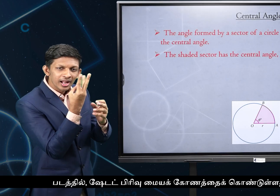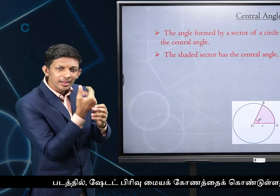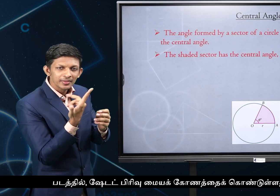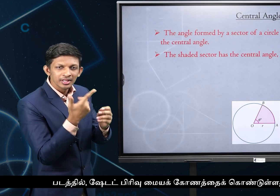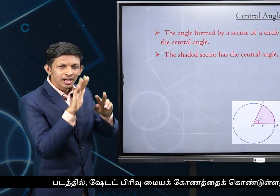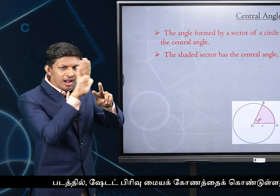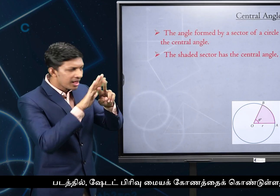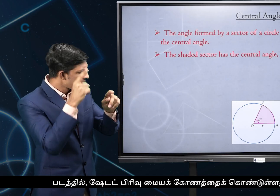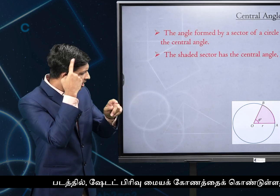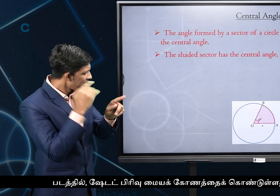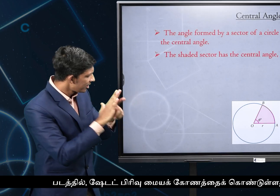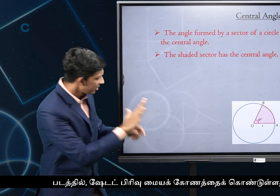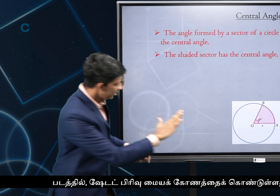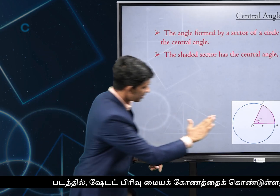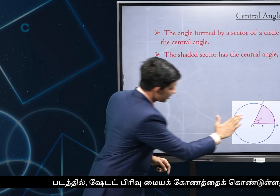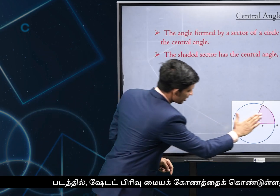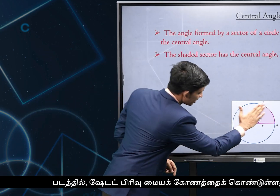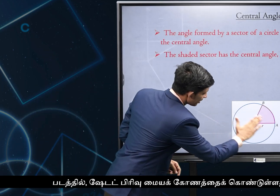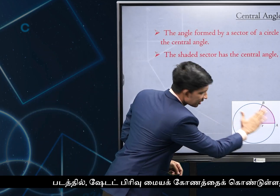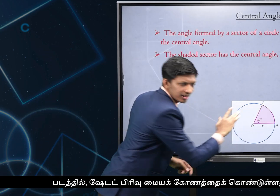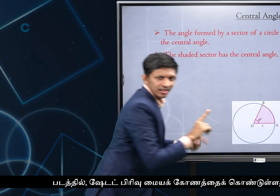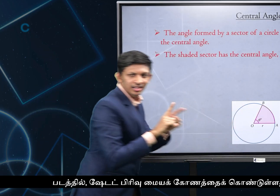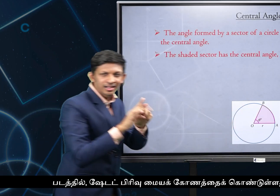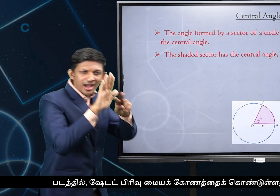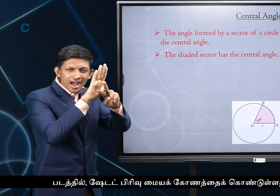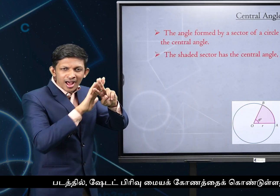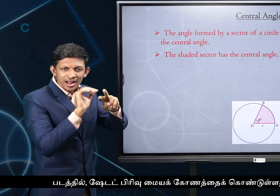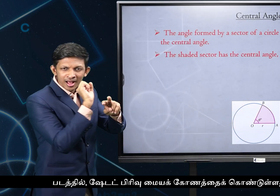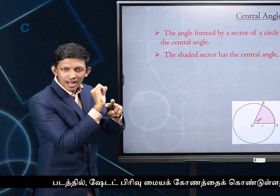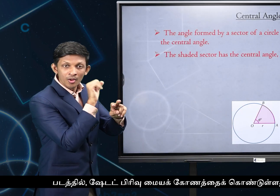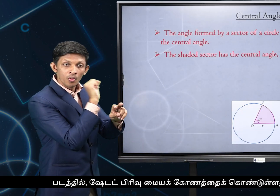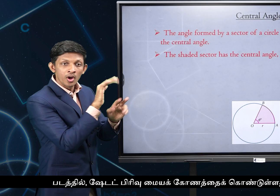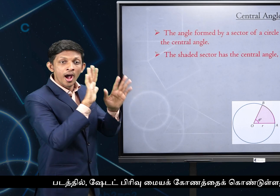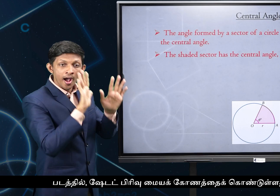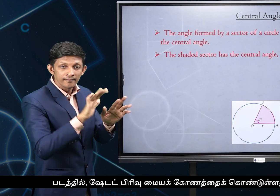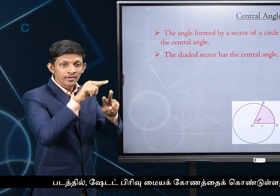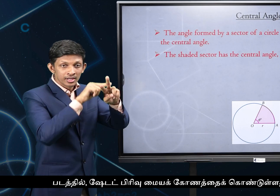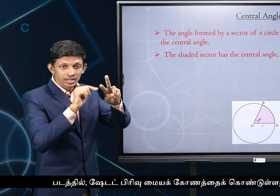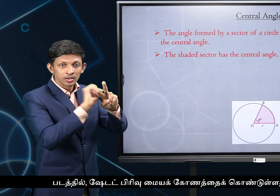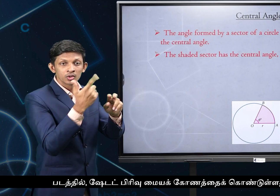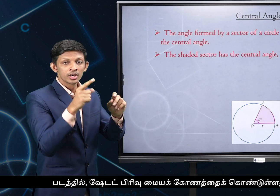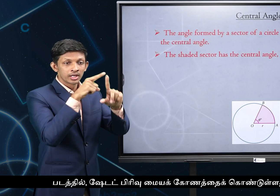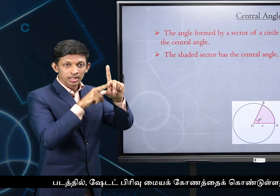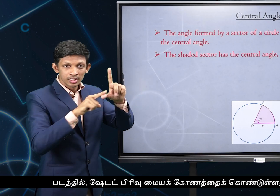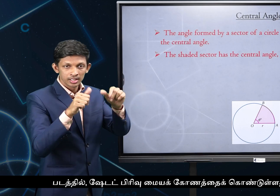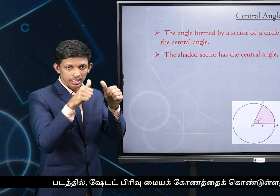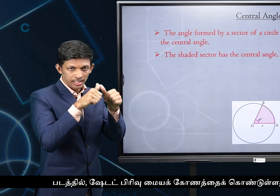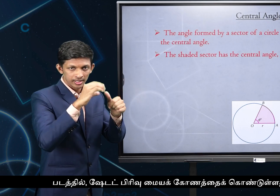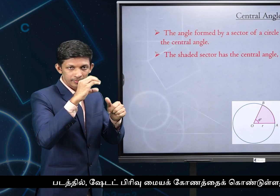படத்தில் நிழல் பிரிவு மைய கோணத்தை கொண்டுள்ளது. குறுங்கோணம் AOB ஈடு தீட்டா